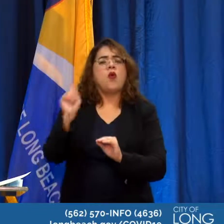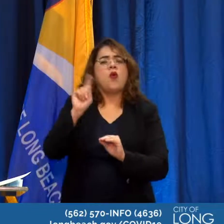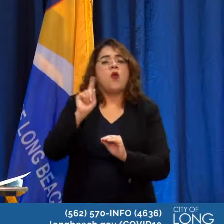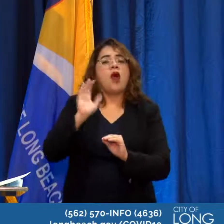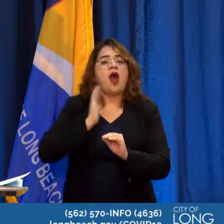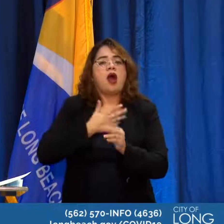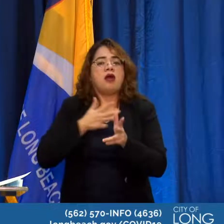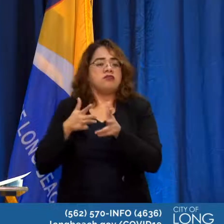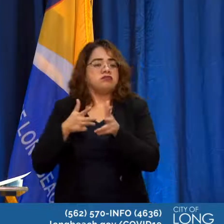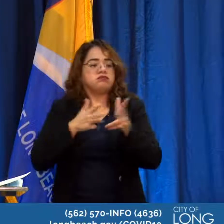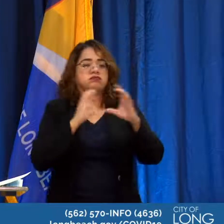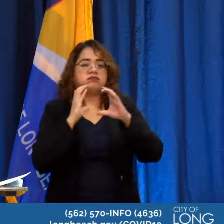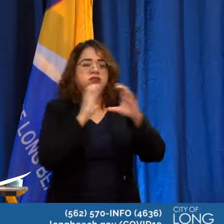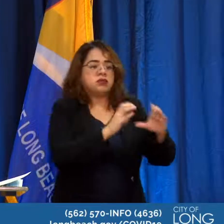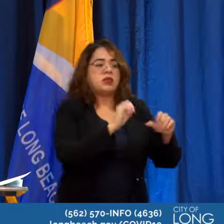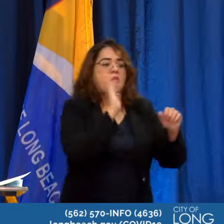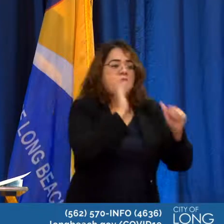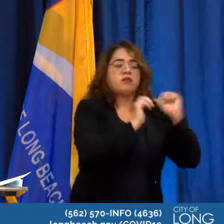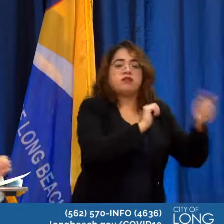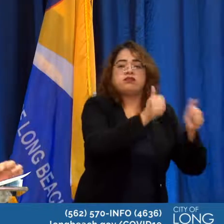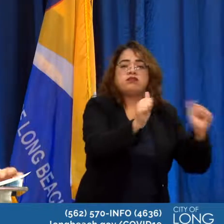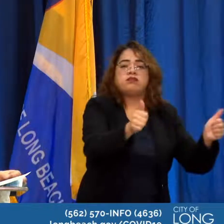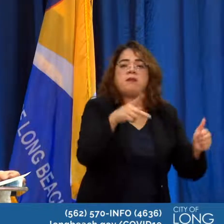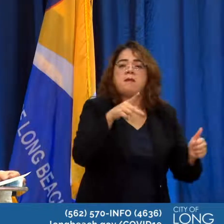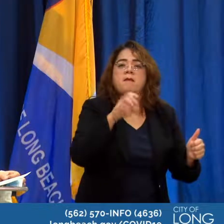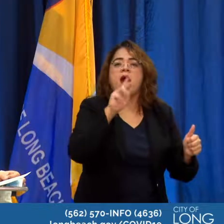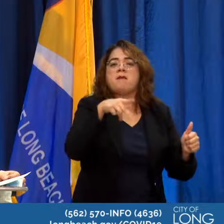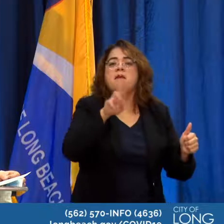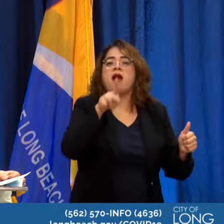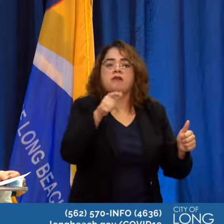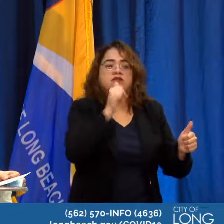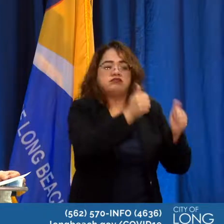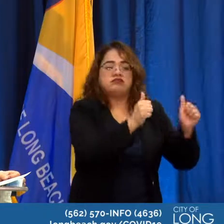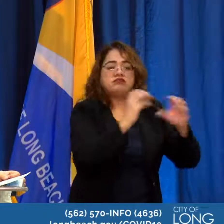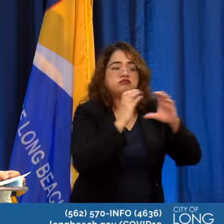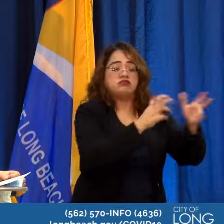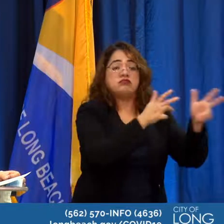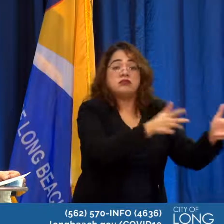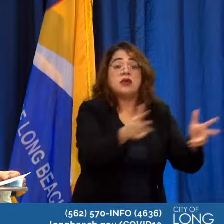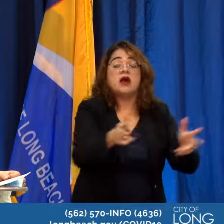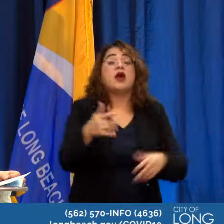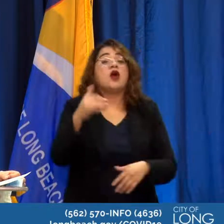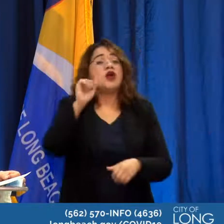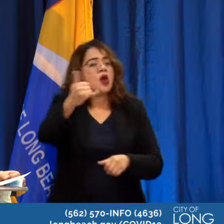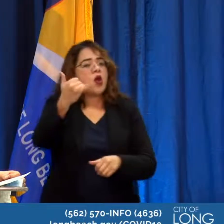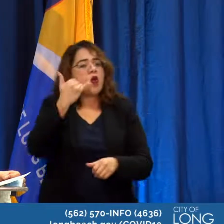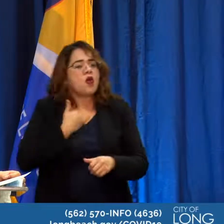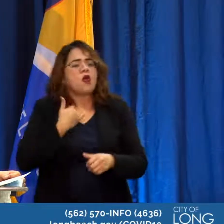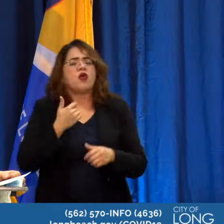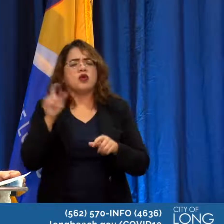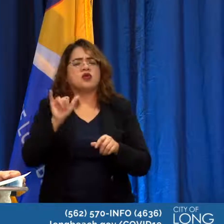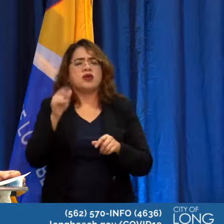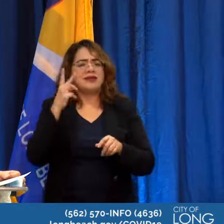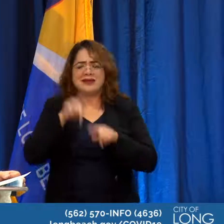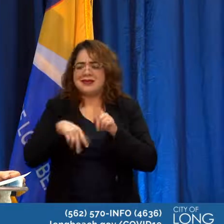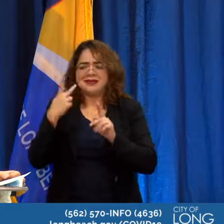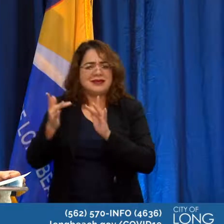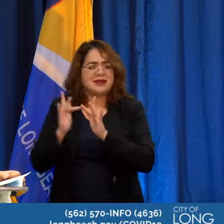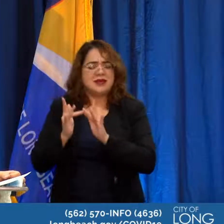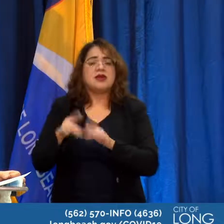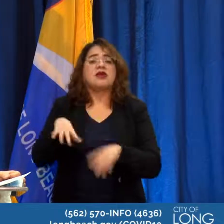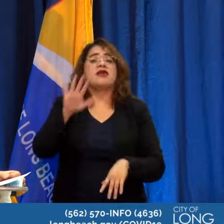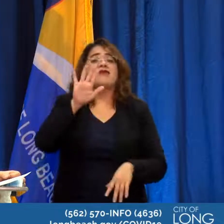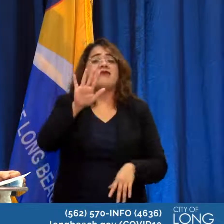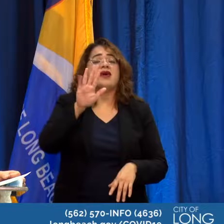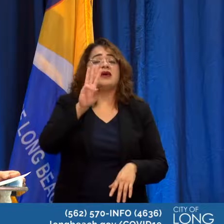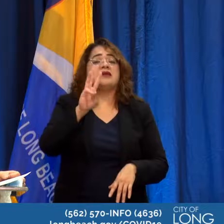del Departamento de Salud. También puede obtener ubicaciones emergentes llamando a la línea de información de salud pública al